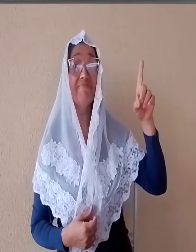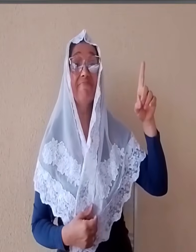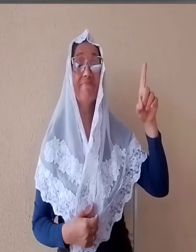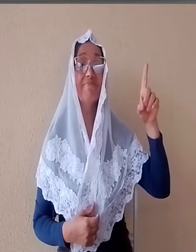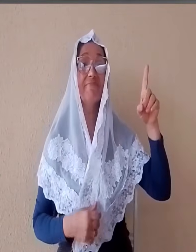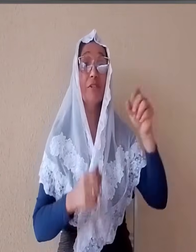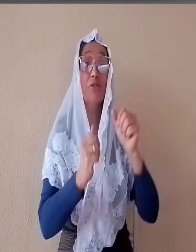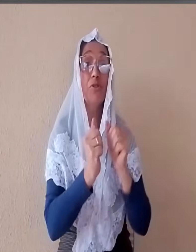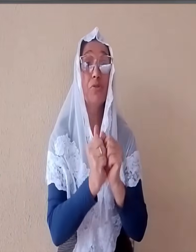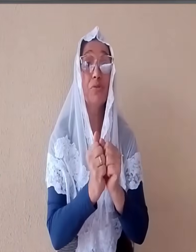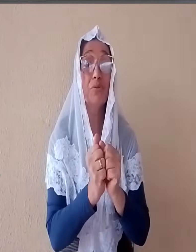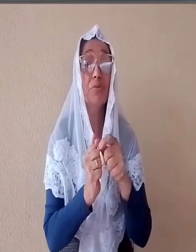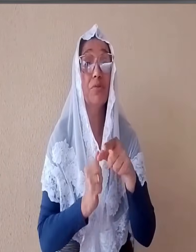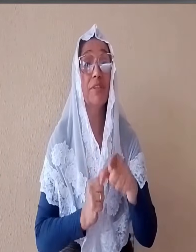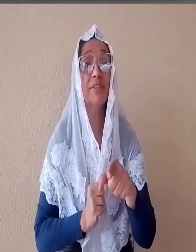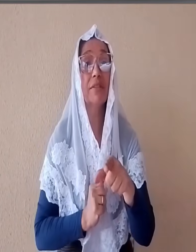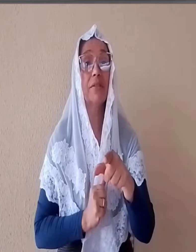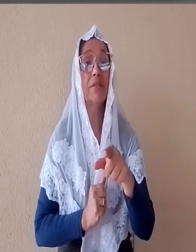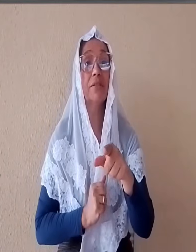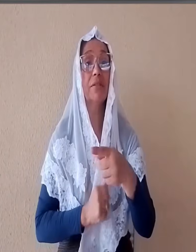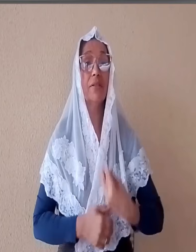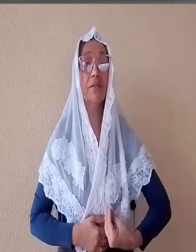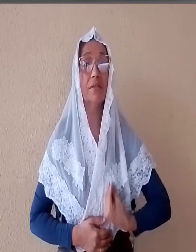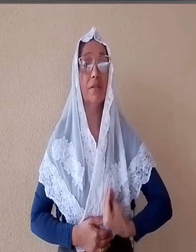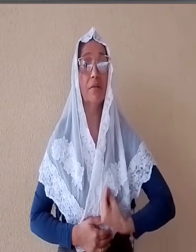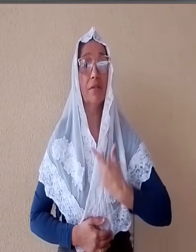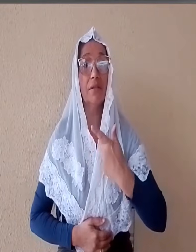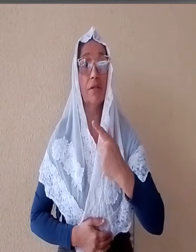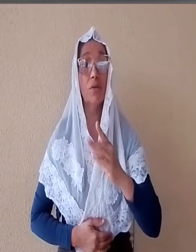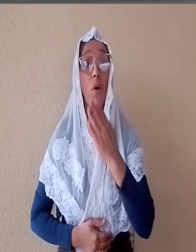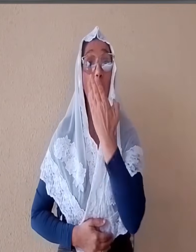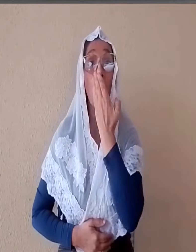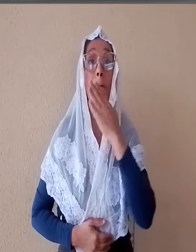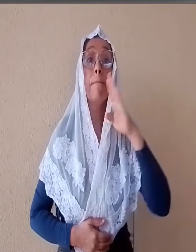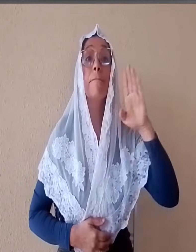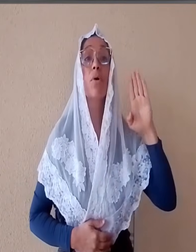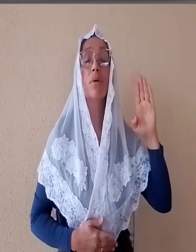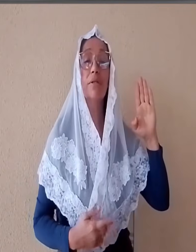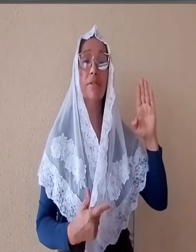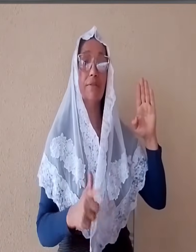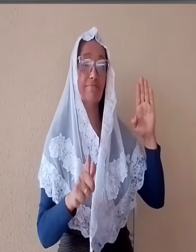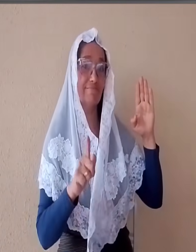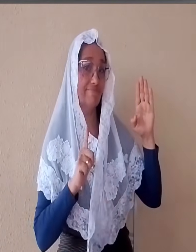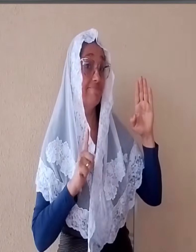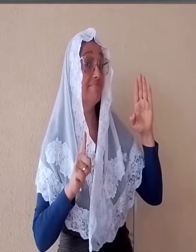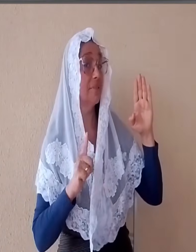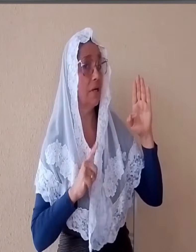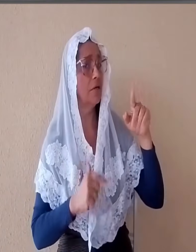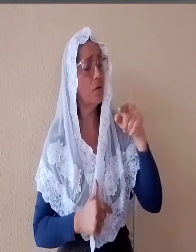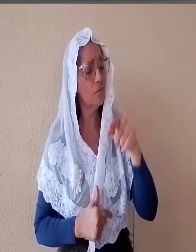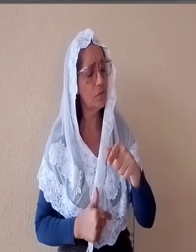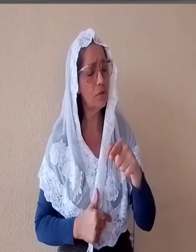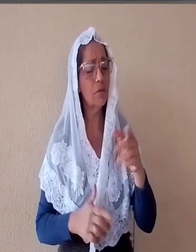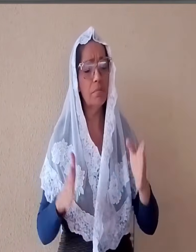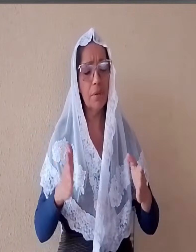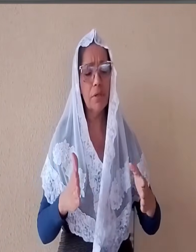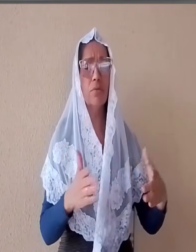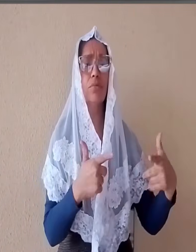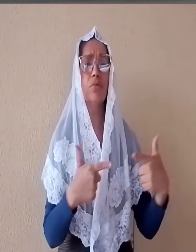na sua vida. Você vai passar essa guerra, você vai passar essa luta. Pode ter